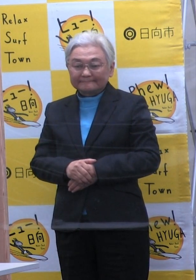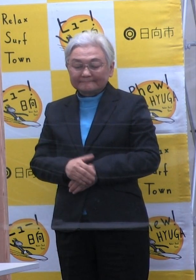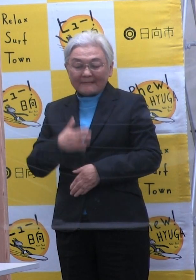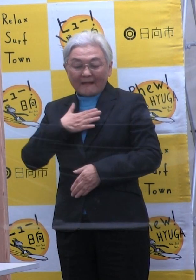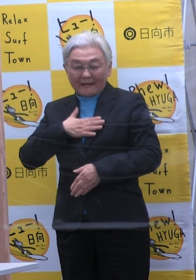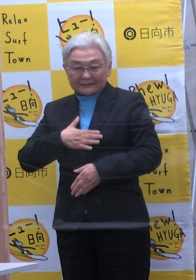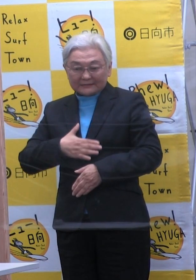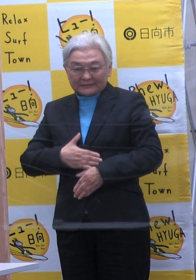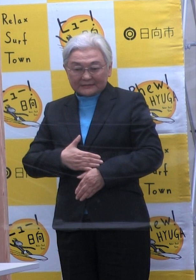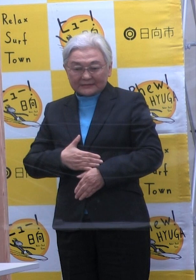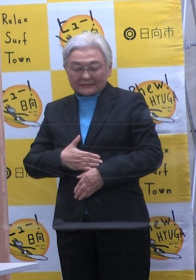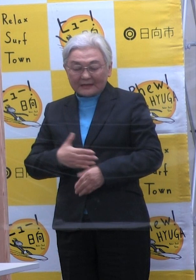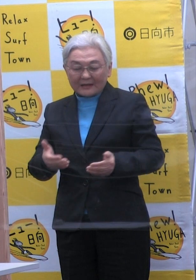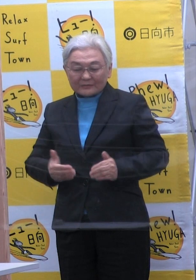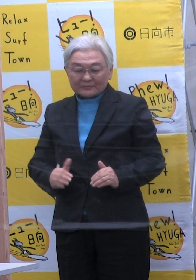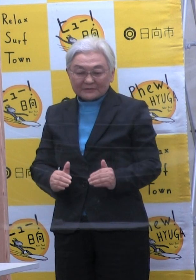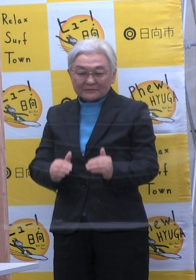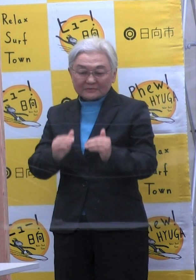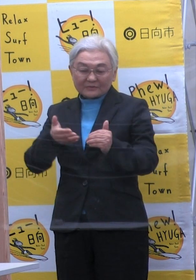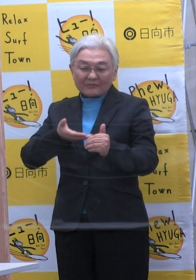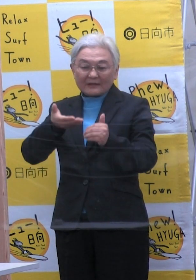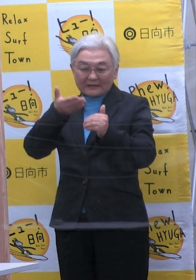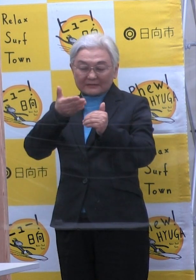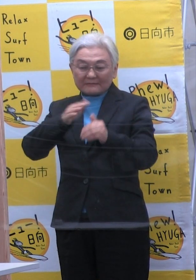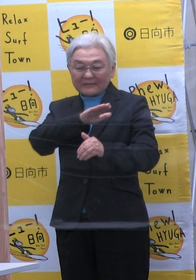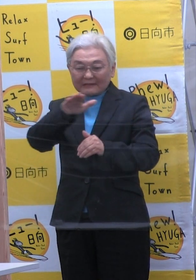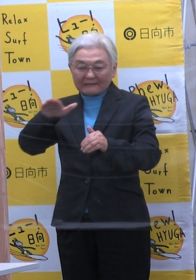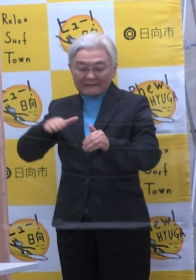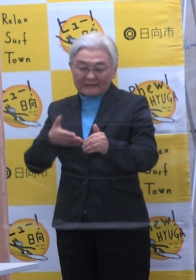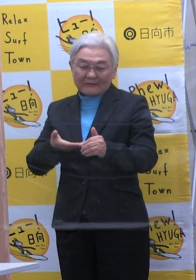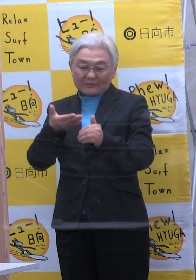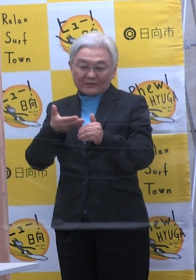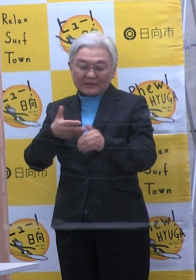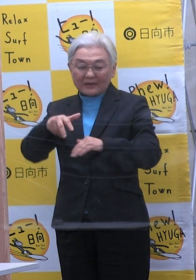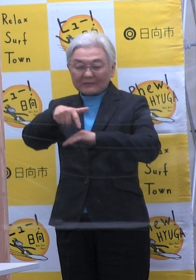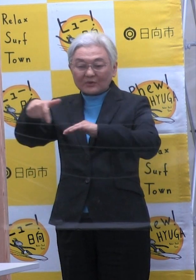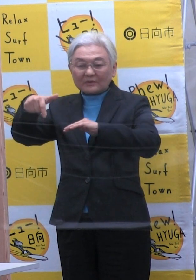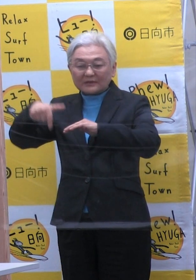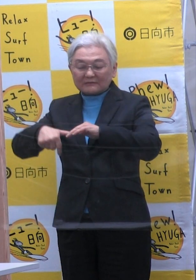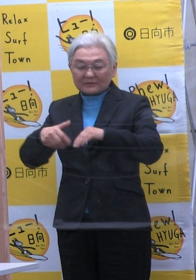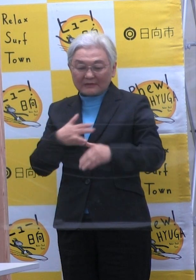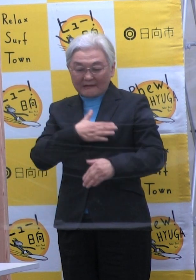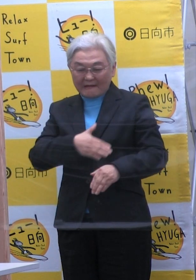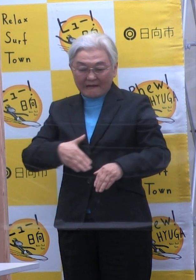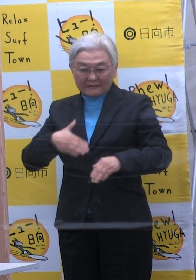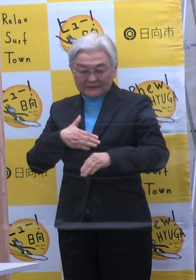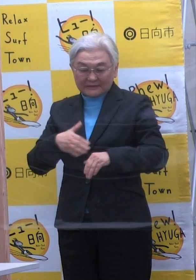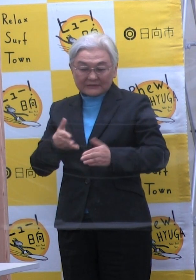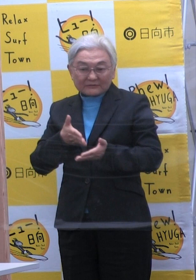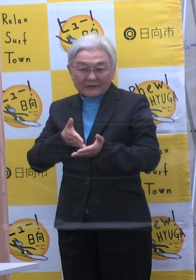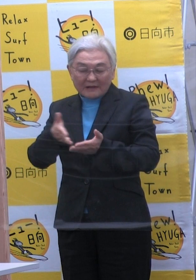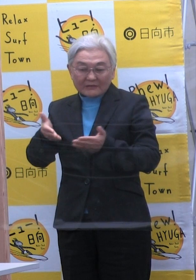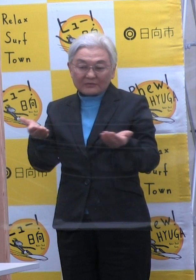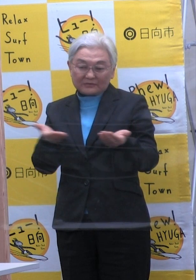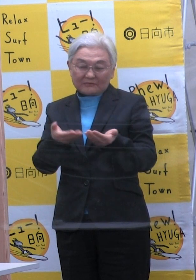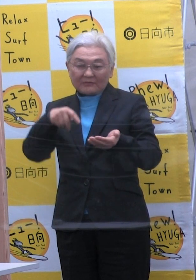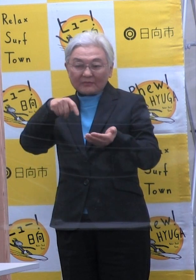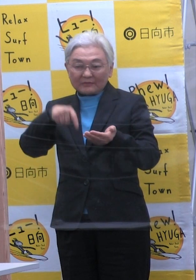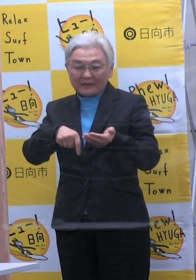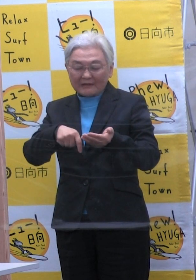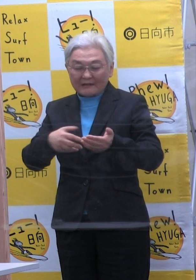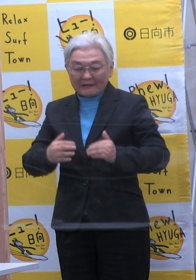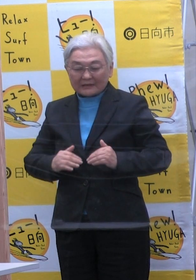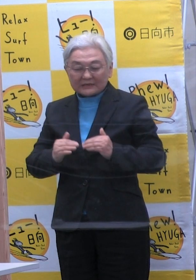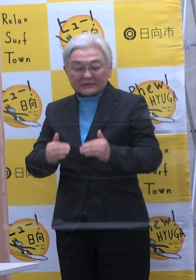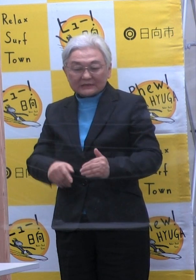安心して海育てるみんなで子育てプロジェクトとして、ヘルシースタート事業において、妊娠